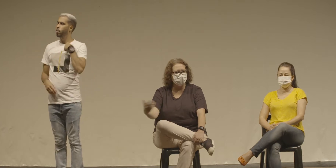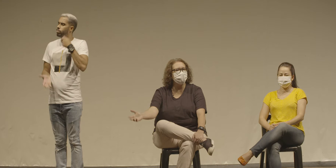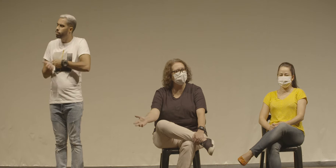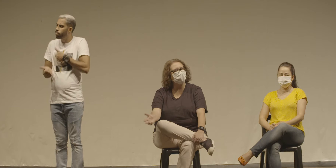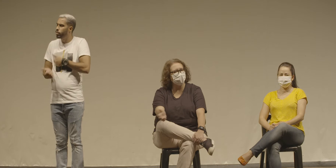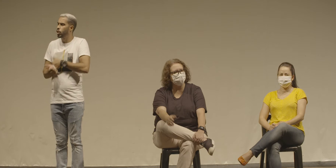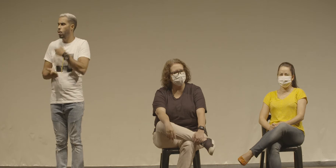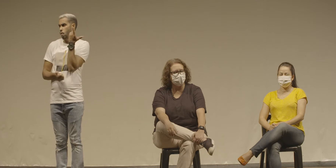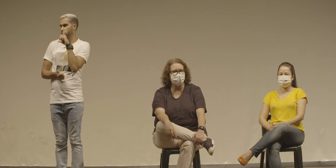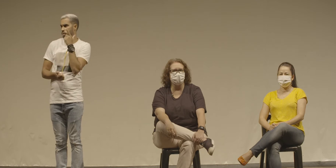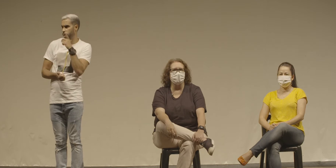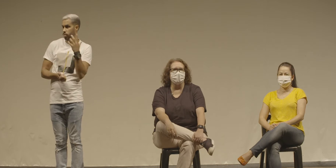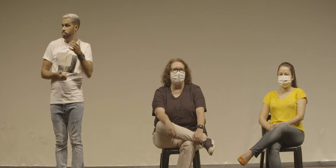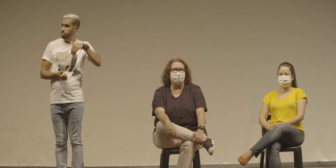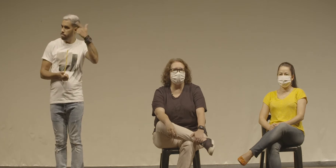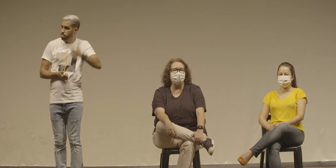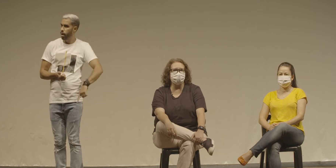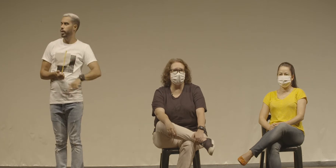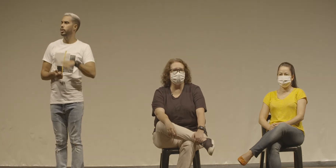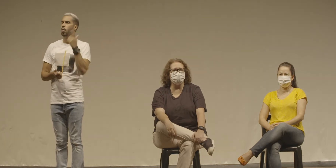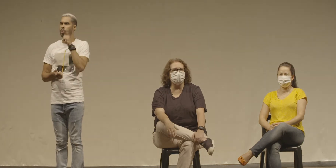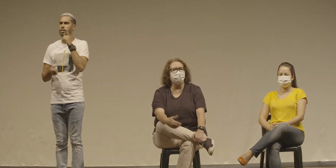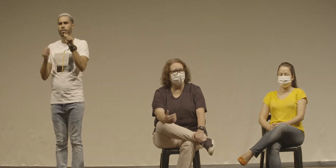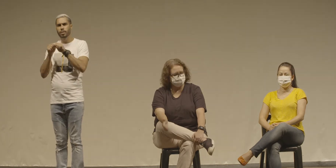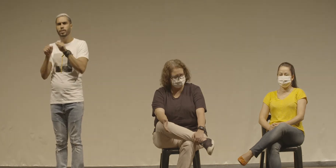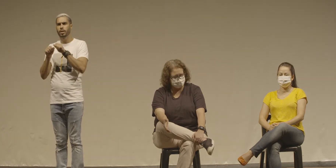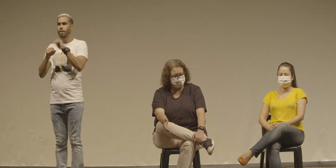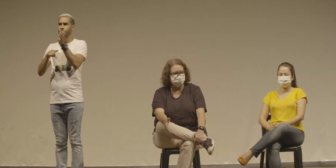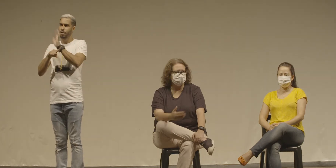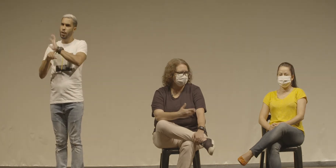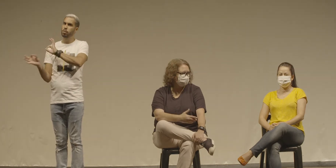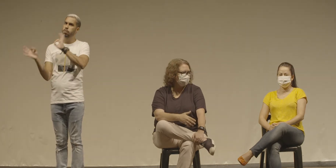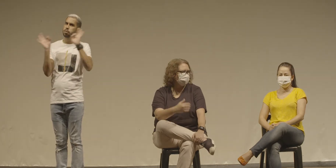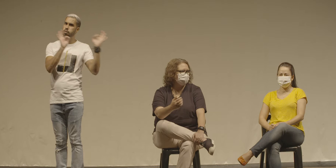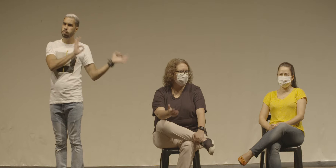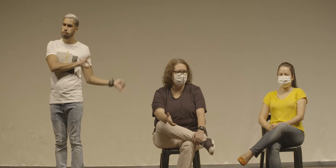a gente realizar o longa-metragem. Então, assim, foi o que aconteceu.